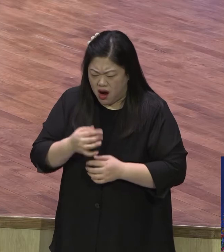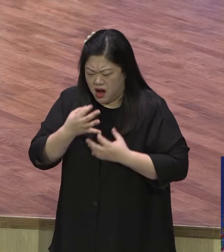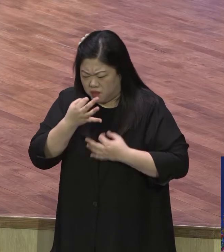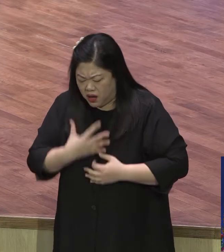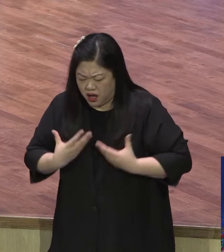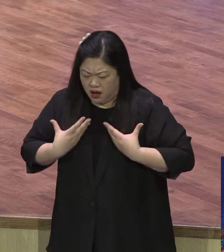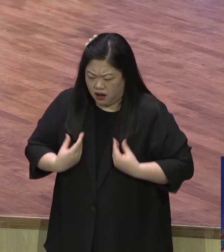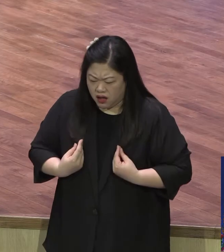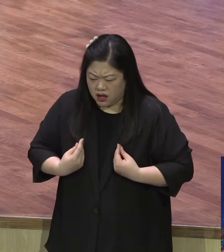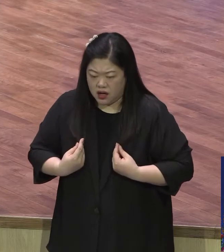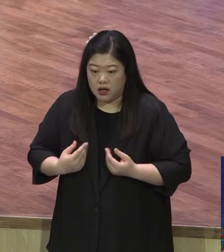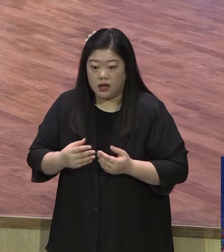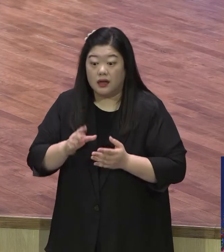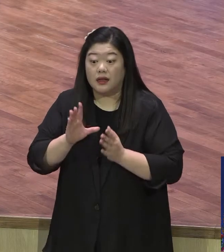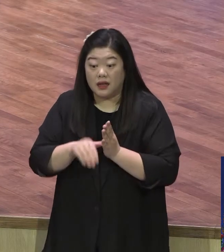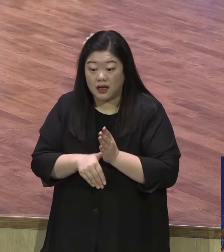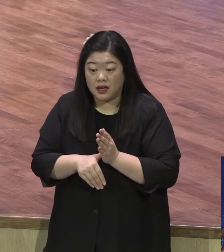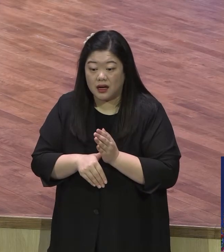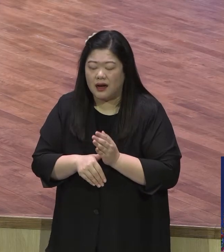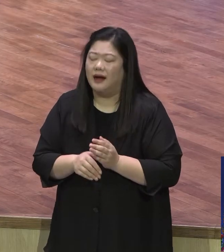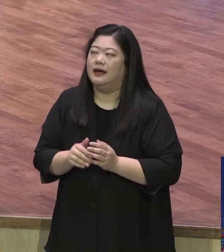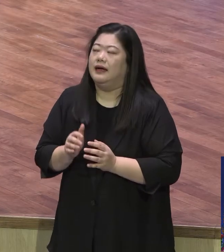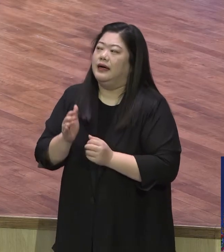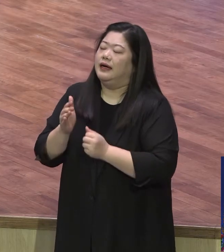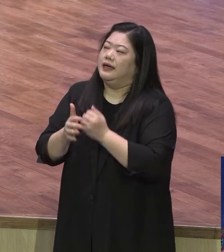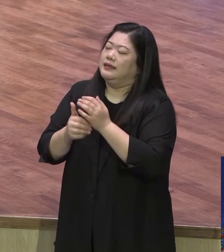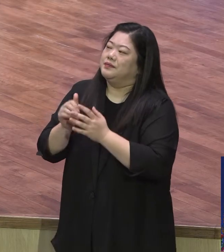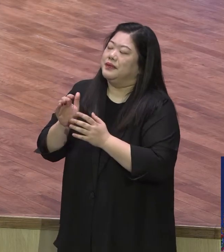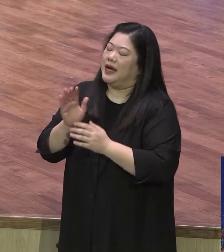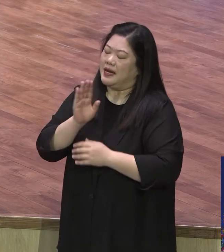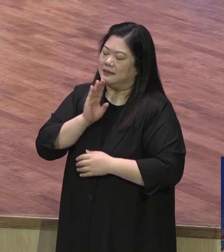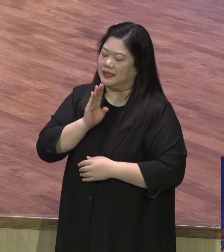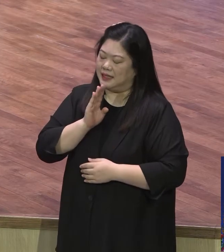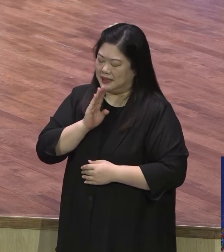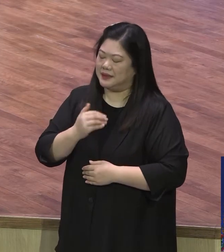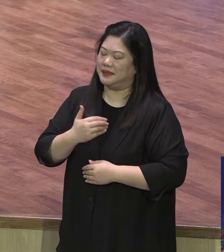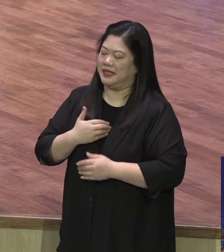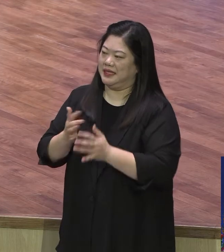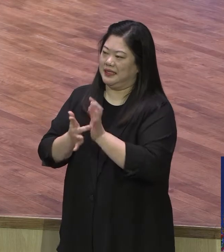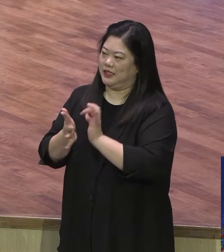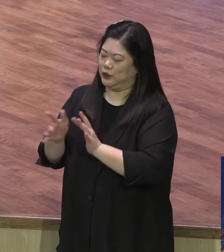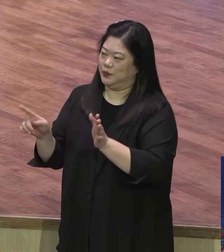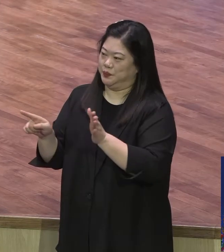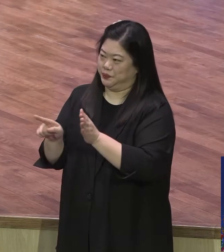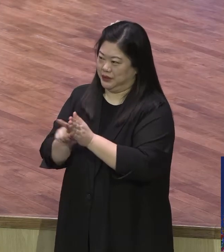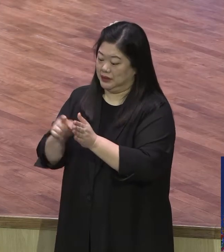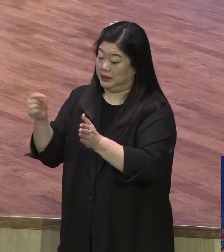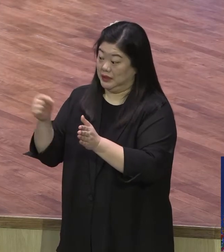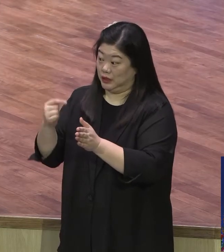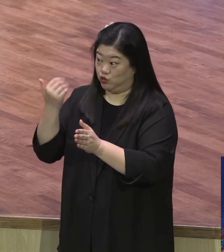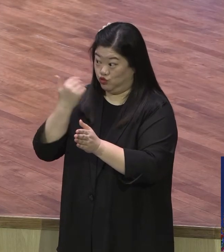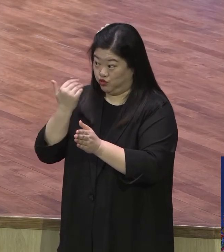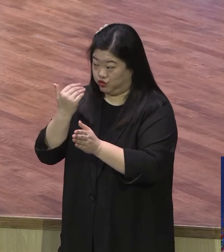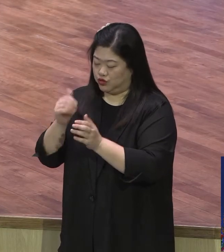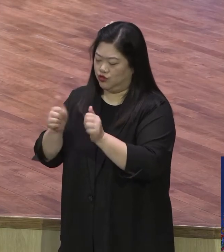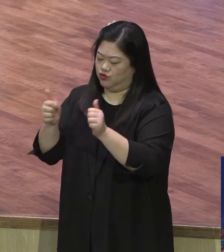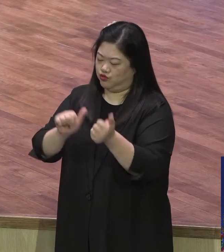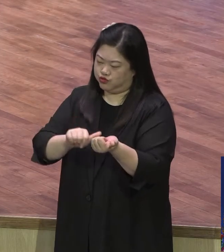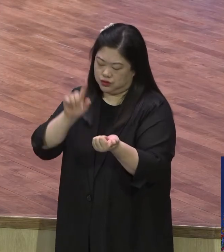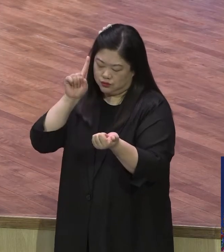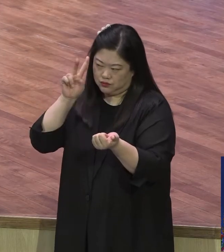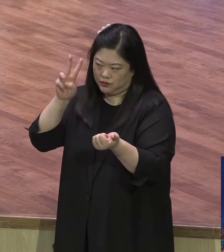좌절과 살맛이 안 날 정도로 어려움이 오거든 내 속에 부활 영생의 신앙을 회복하시면 돼요 그러면 힘을